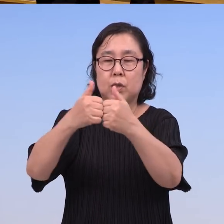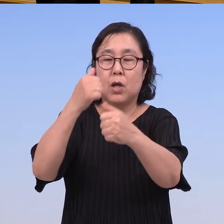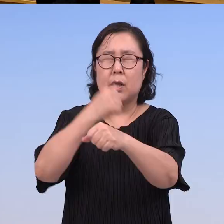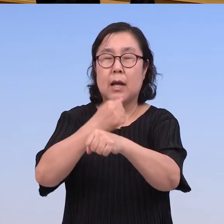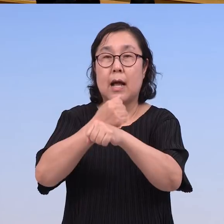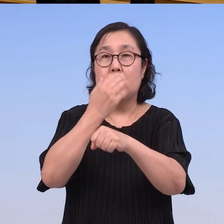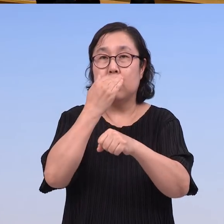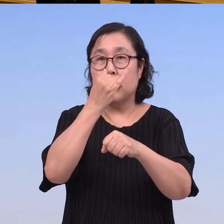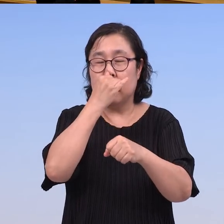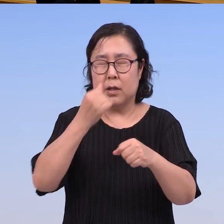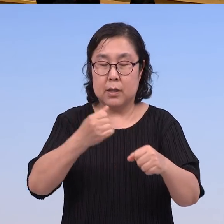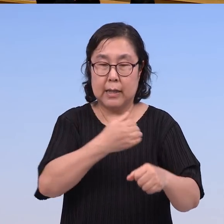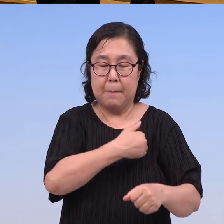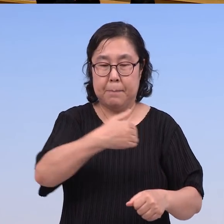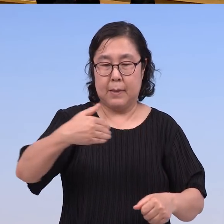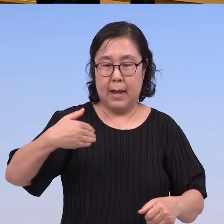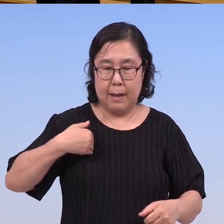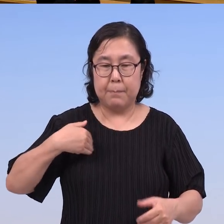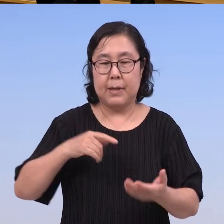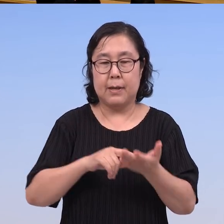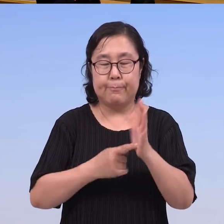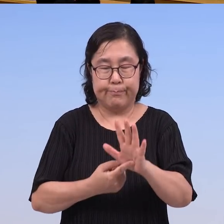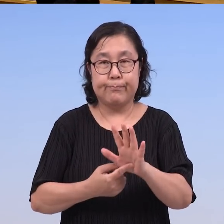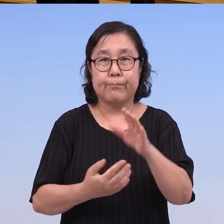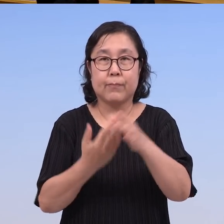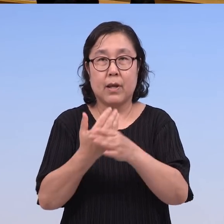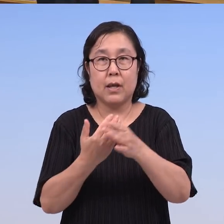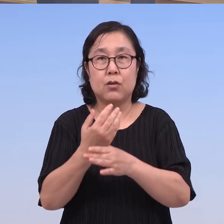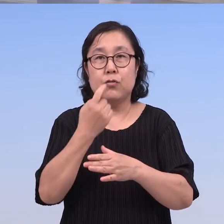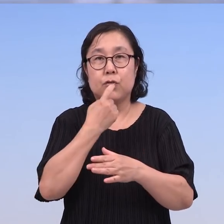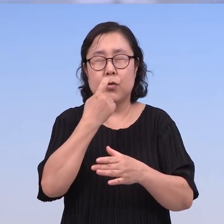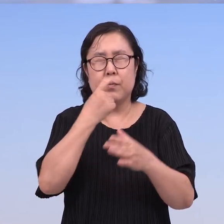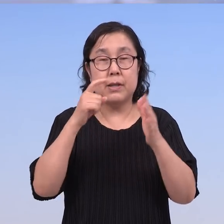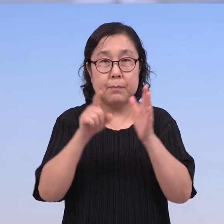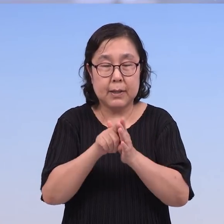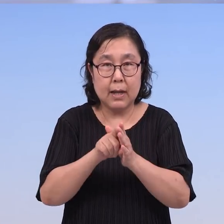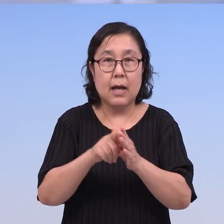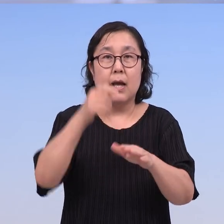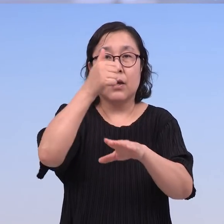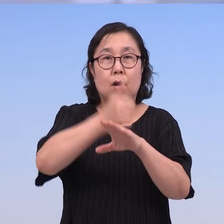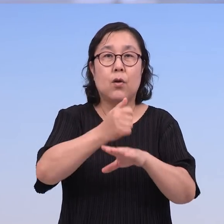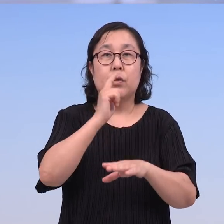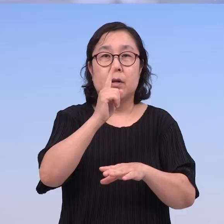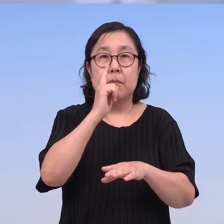있는 담대함이 나오는 줄 믿습니다. 결론을 맺으면서요,